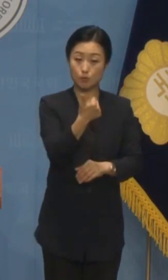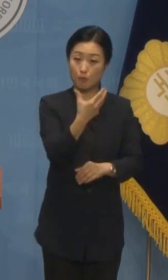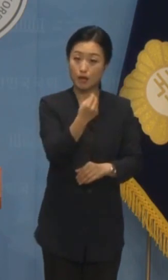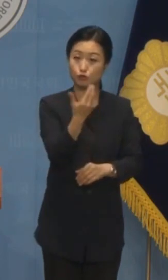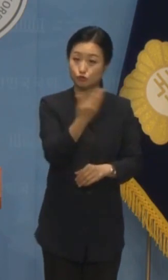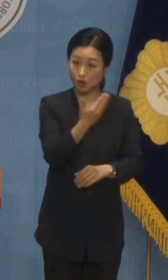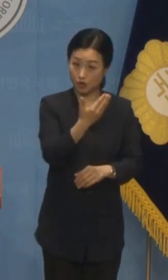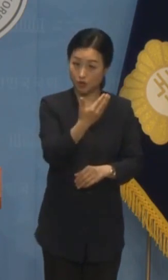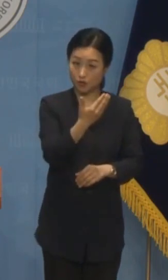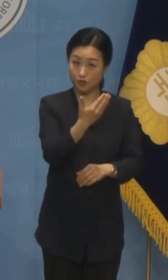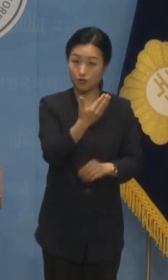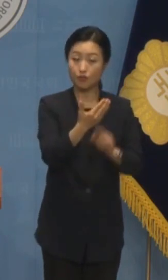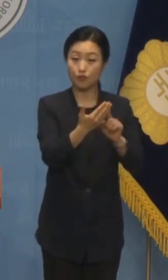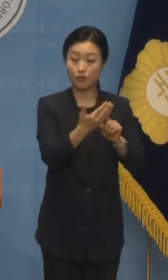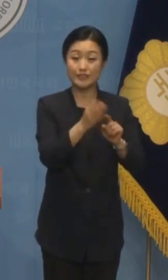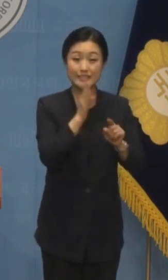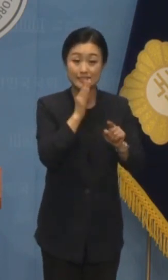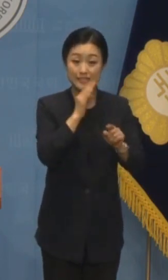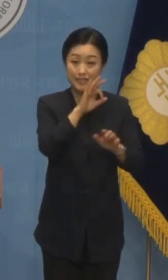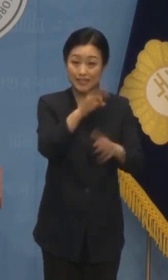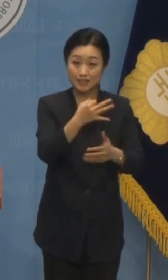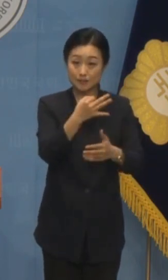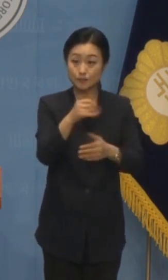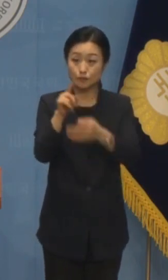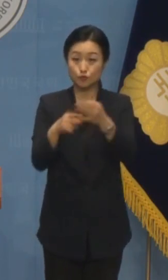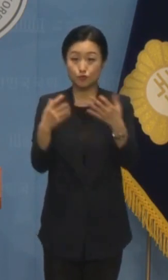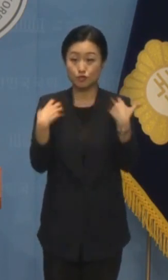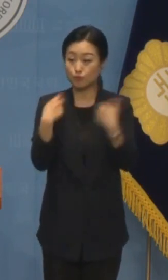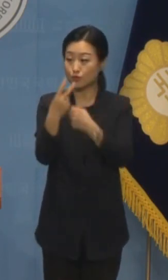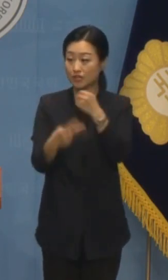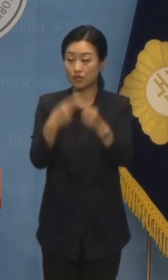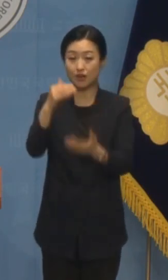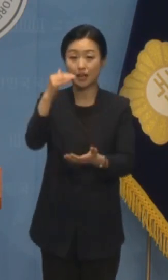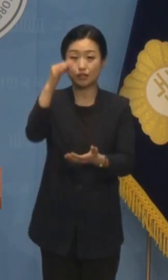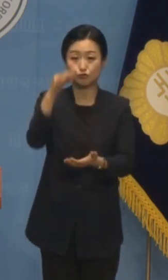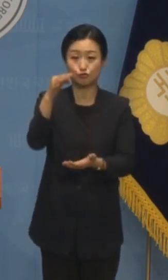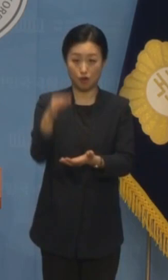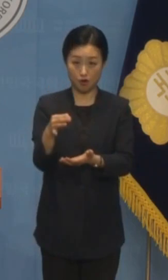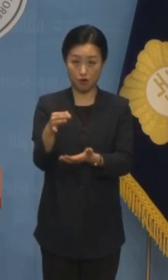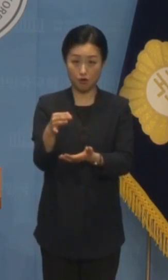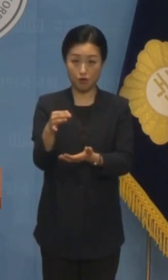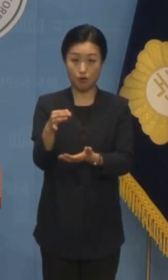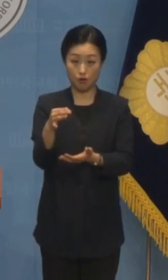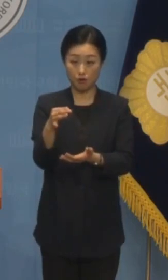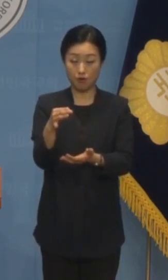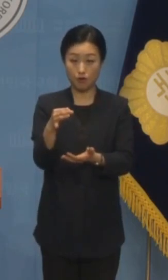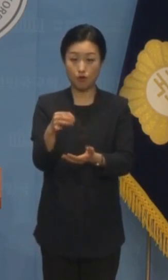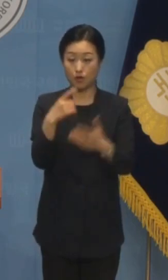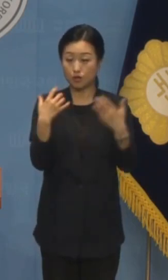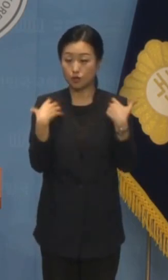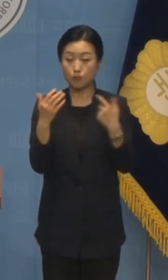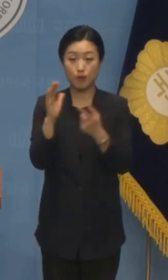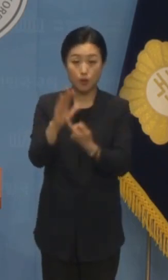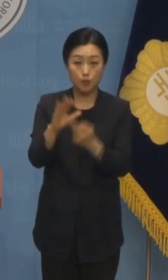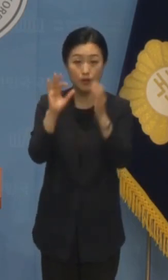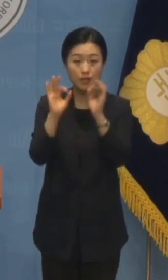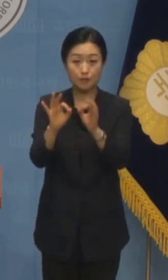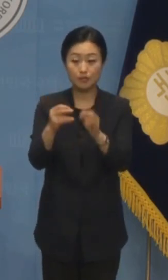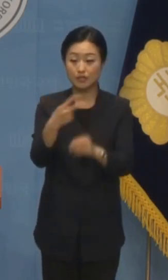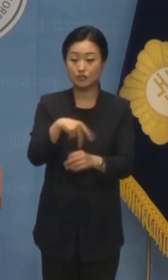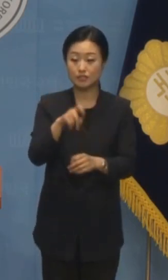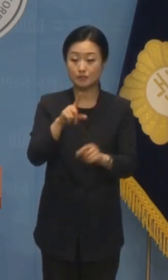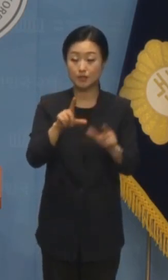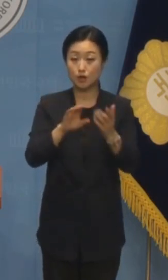원까지 올랐던 실질임금이 윤석열 정부 들어서 2년 연속 줄어든 것인데, 정부 공개 통계로 보면 2011년